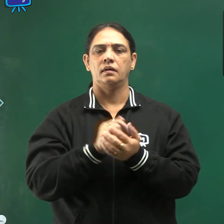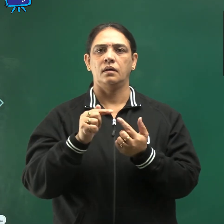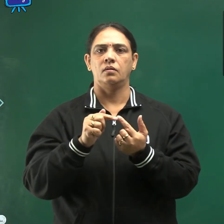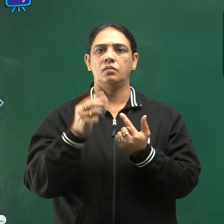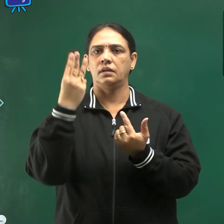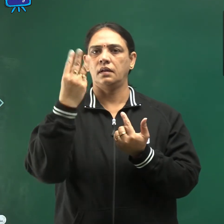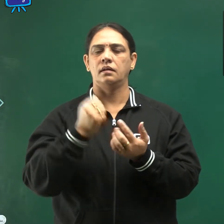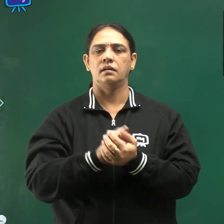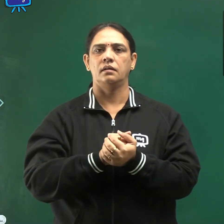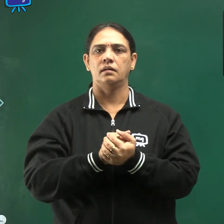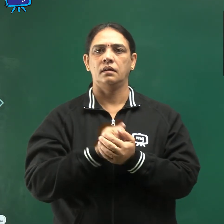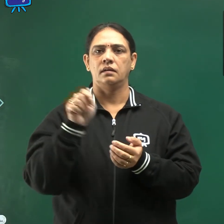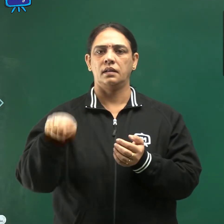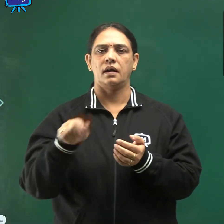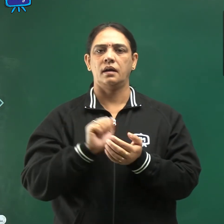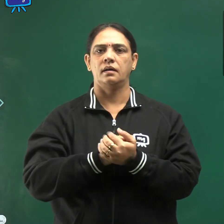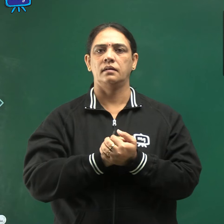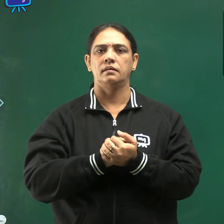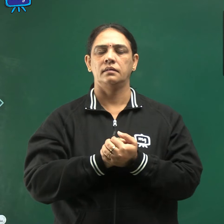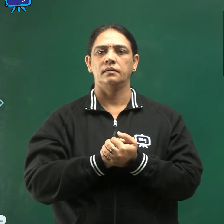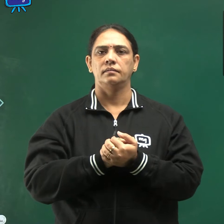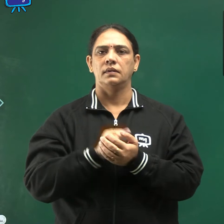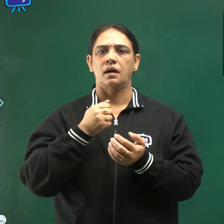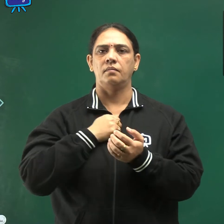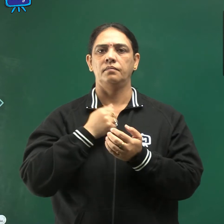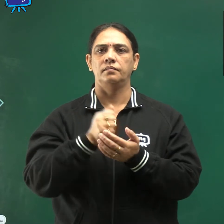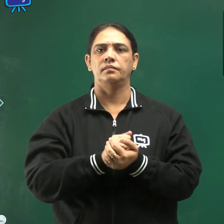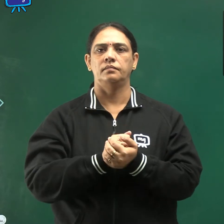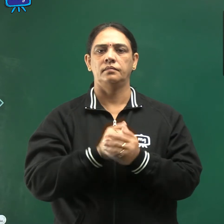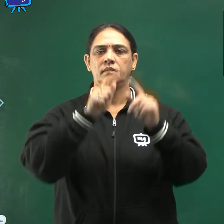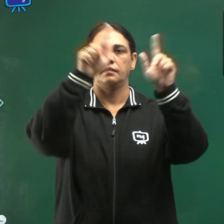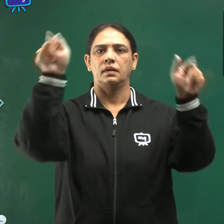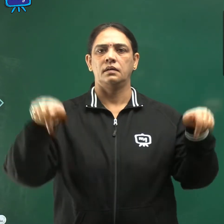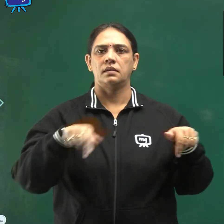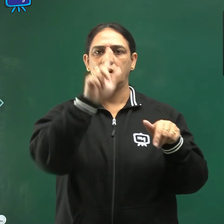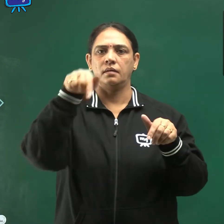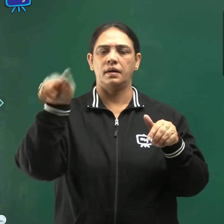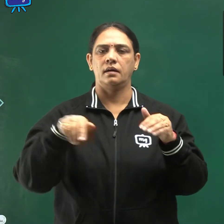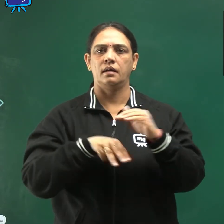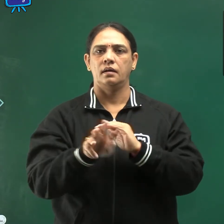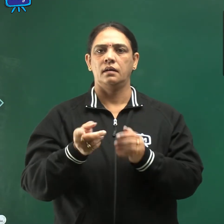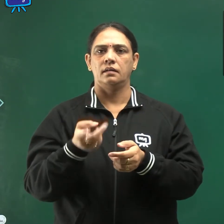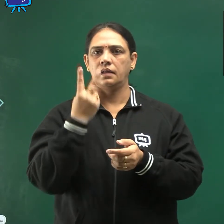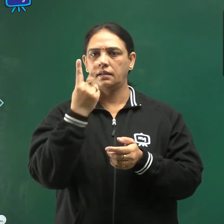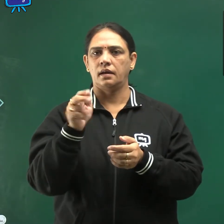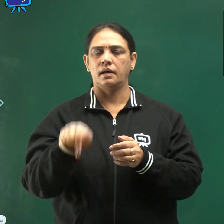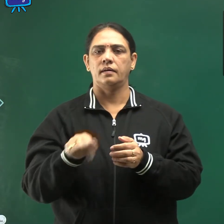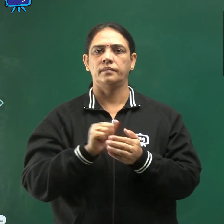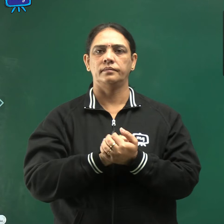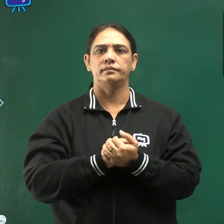2/√3 दिया हुआ है। हम सारणी में देखते हैं